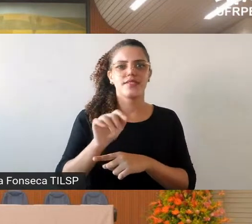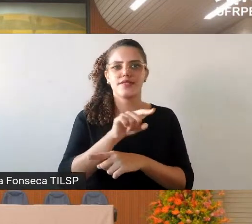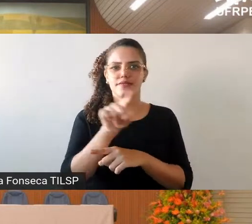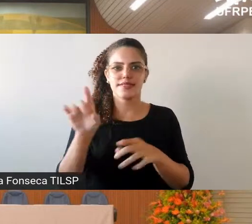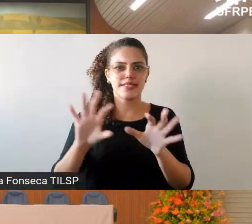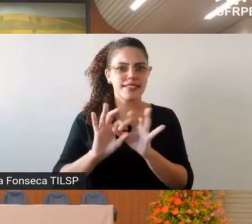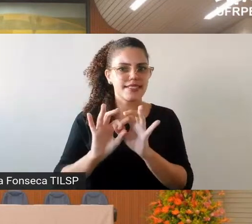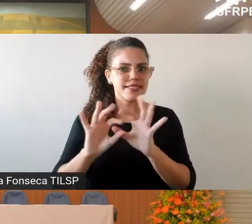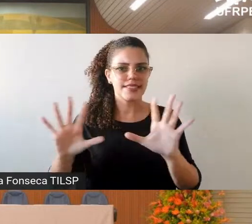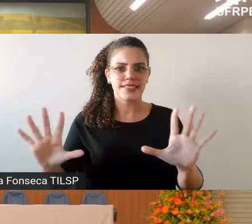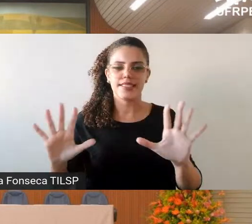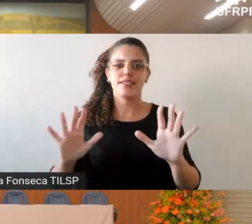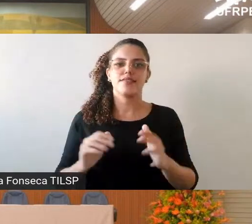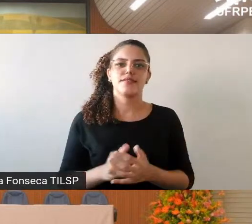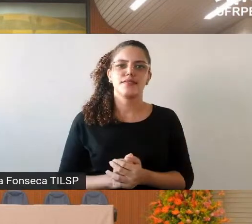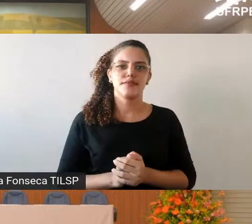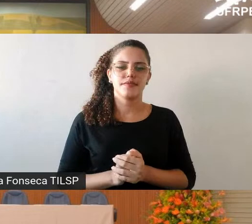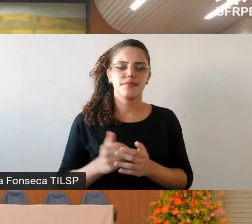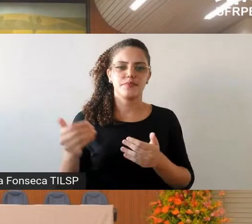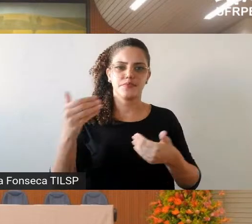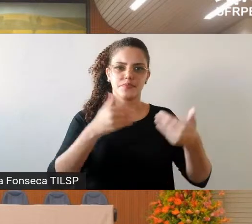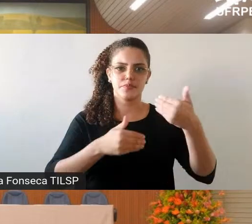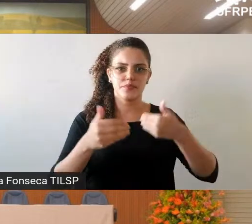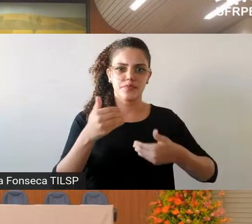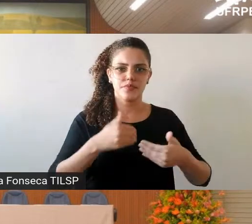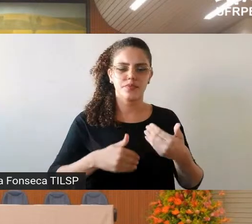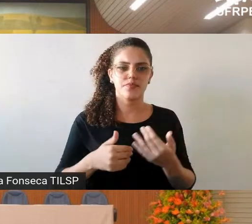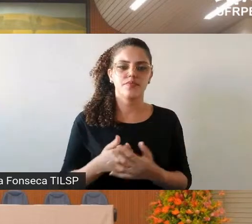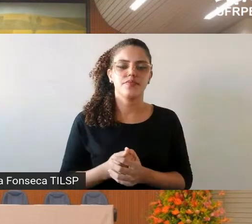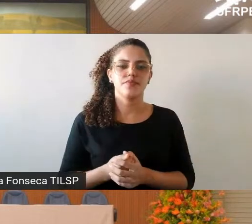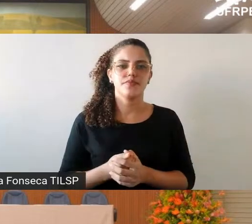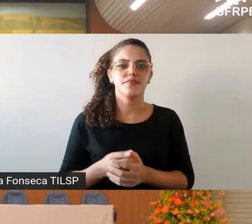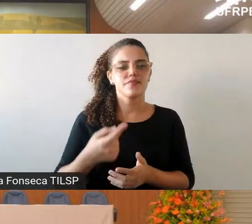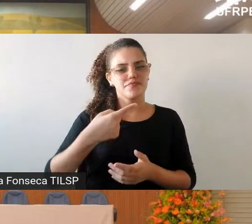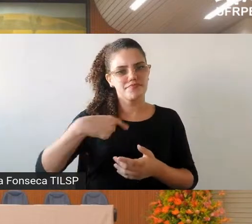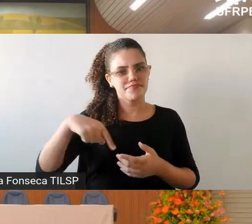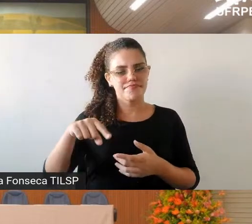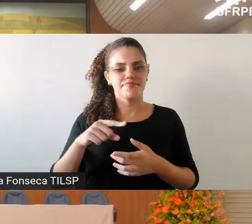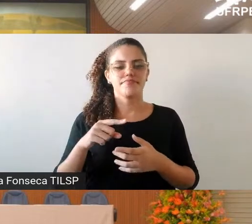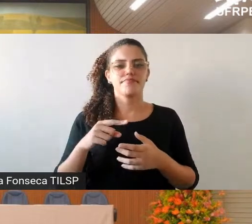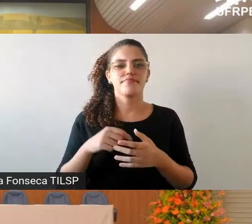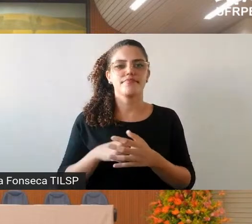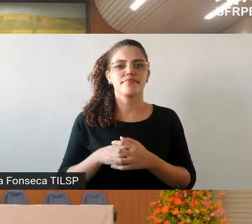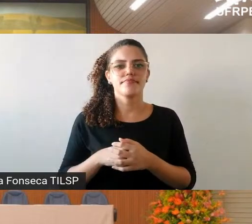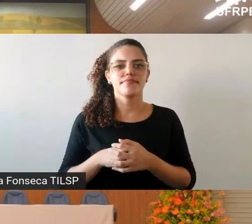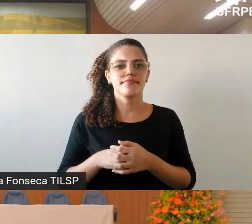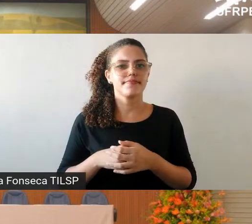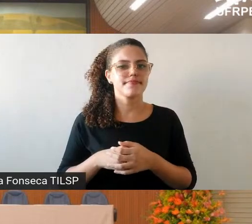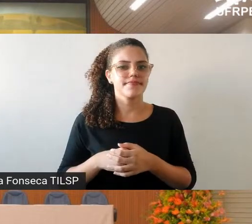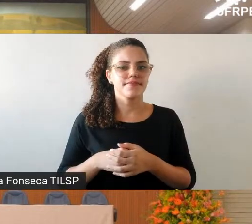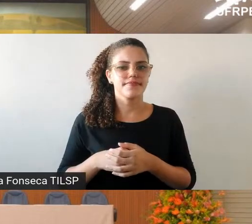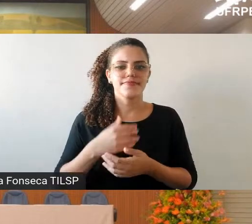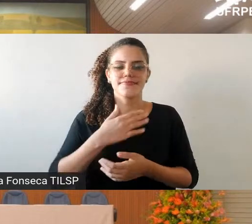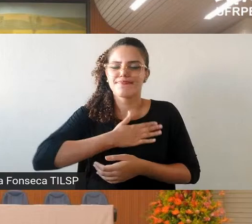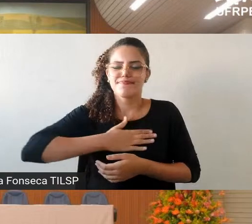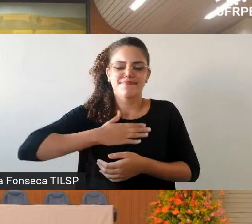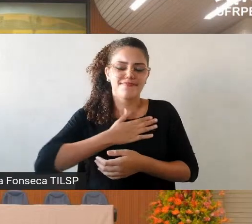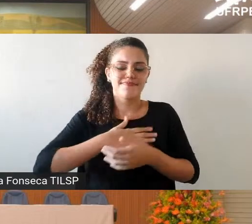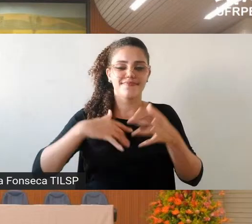estão à disposição para vocês e por vocês. E saibam que para nós é uma imensa